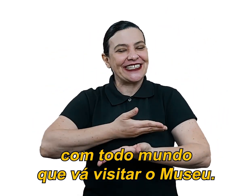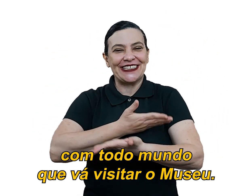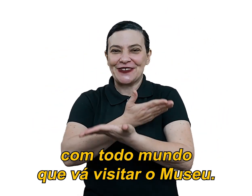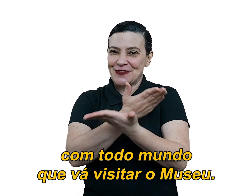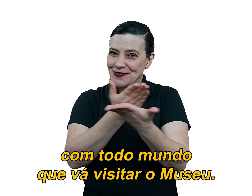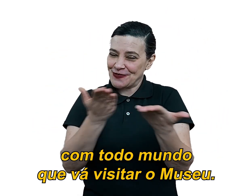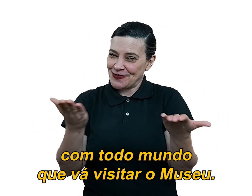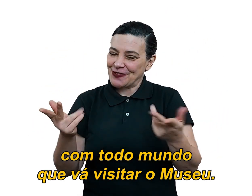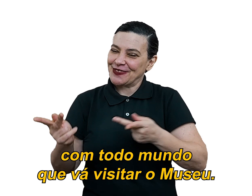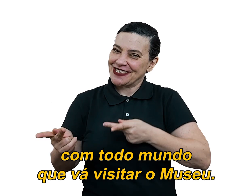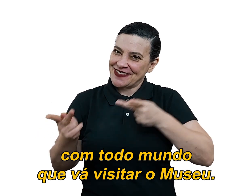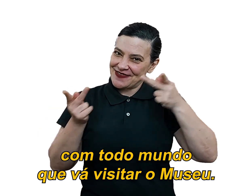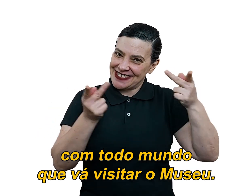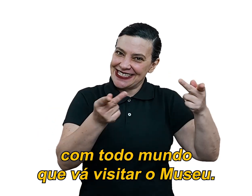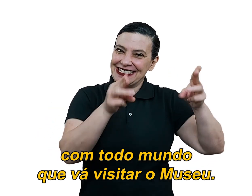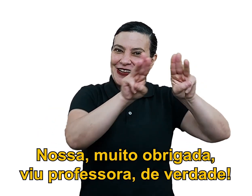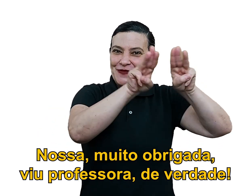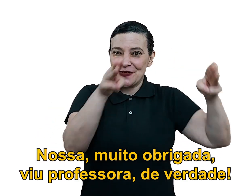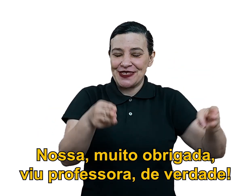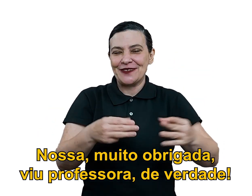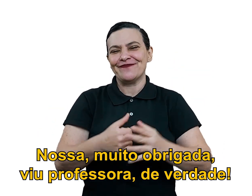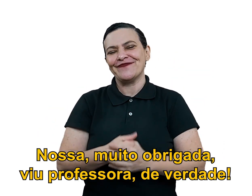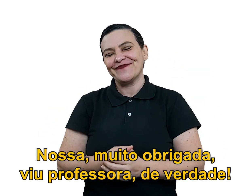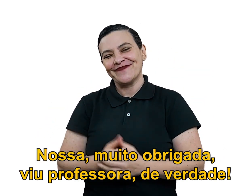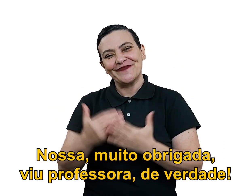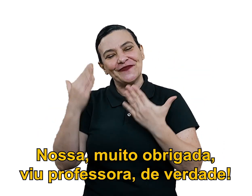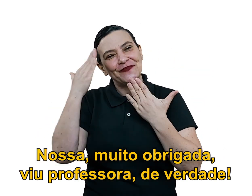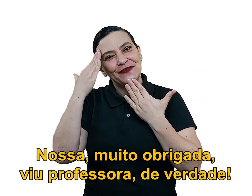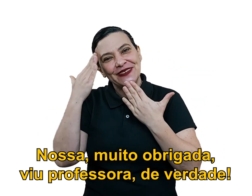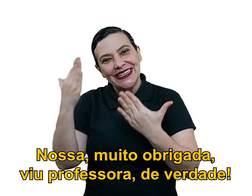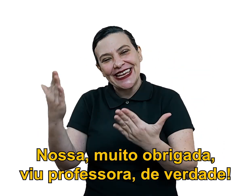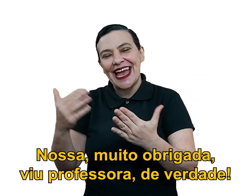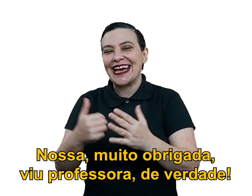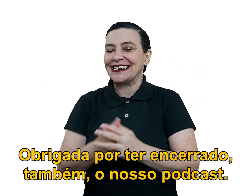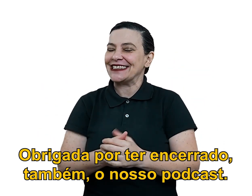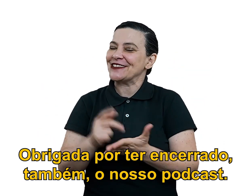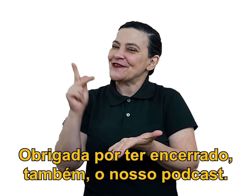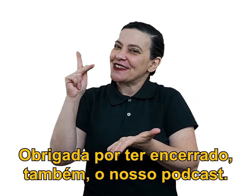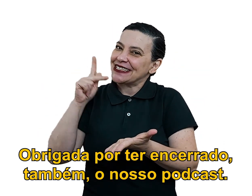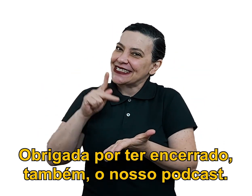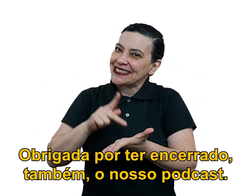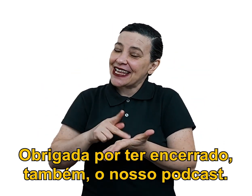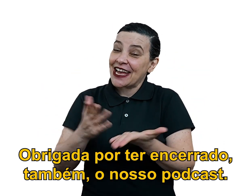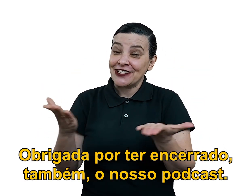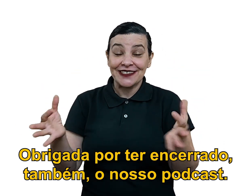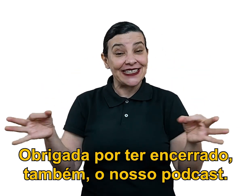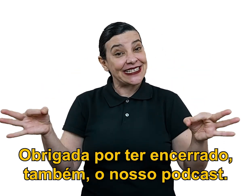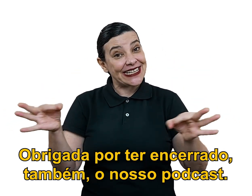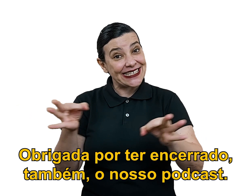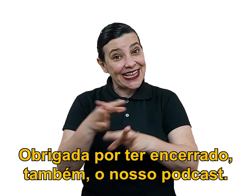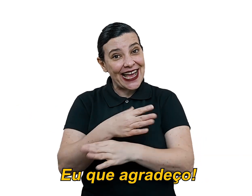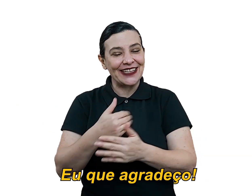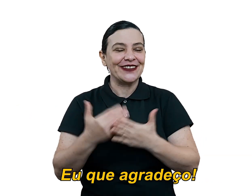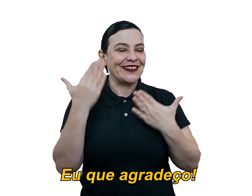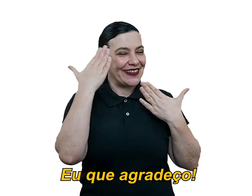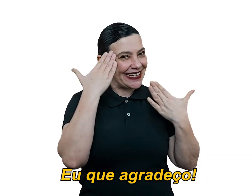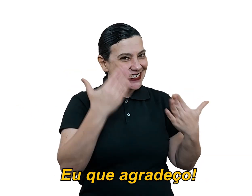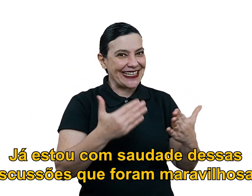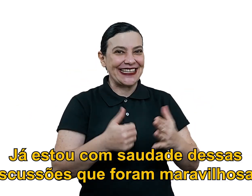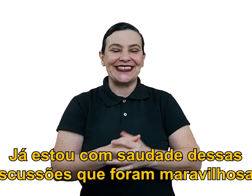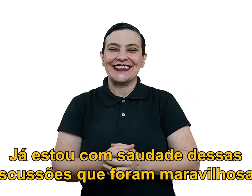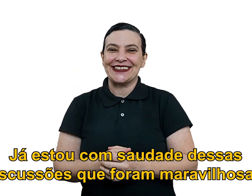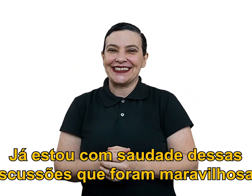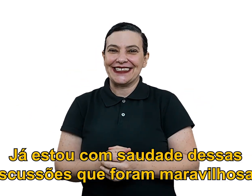com todo mundo que vai visitar o museu. Ai, nossa, muito obrigada, viu, professora, de verdade. Obrigada por ter encerrado também o nosso Eu podcast.